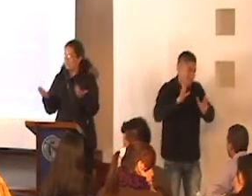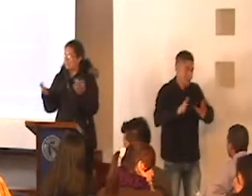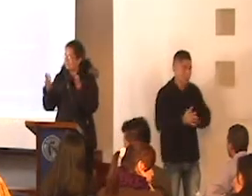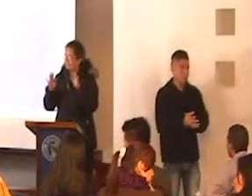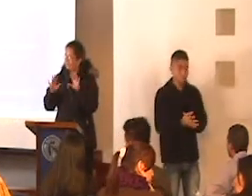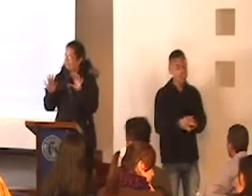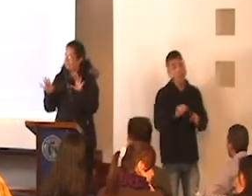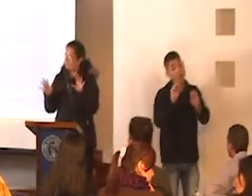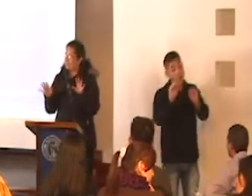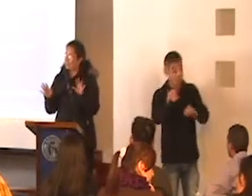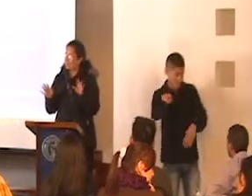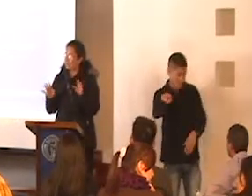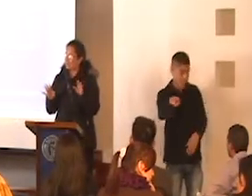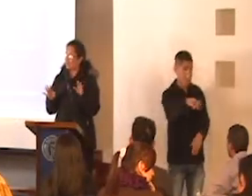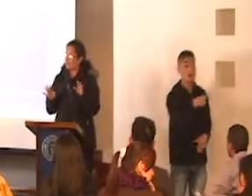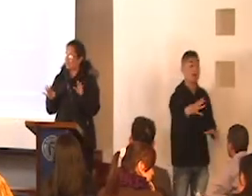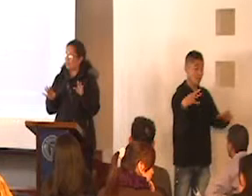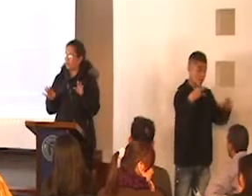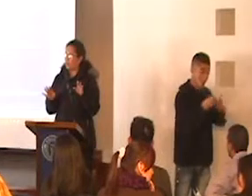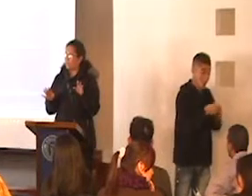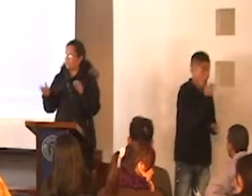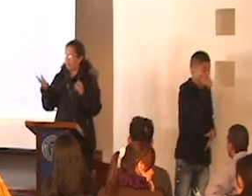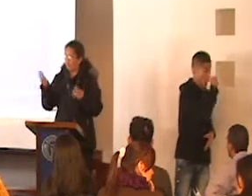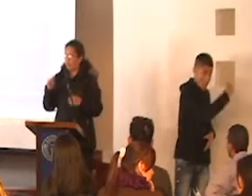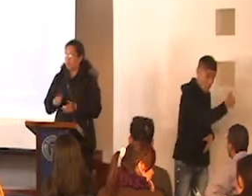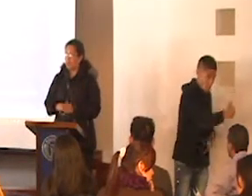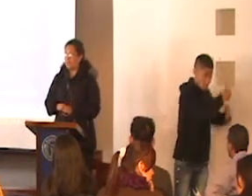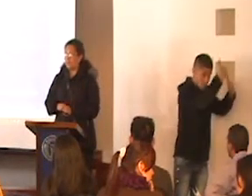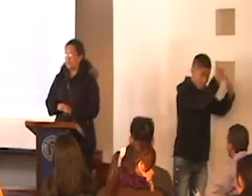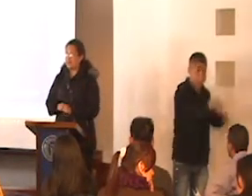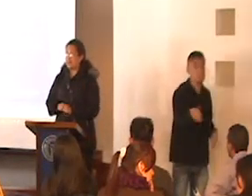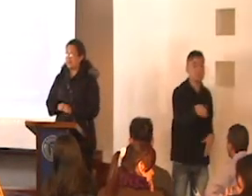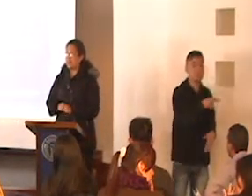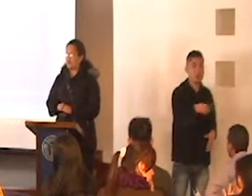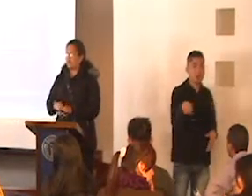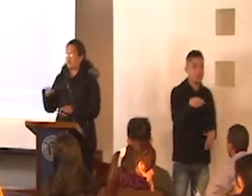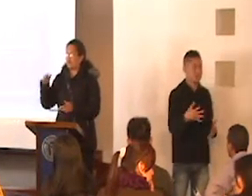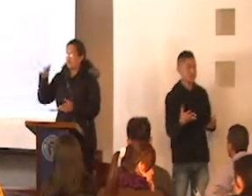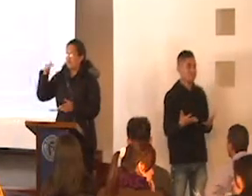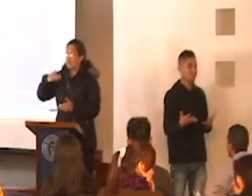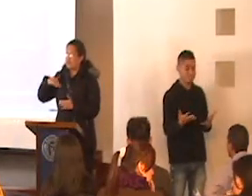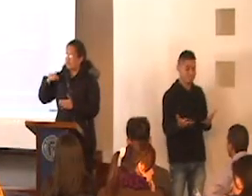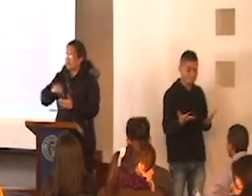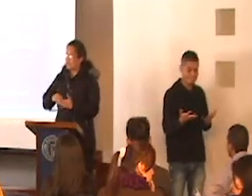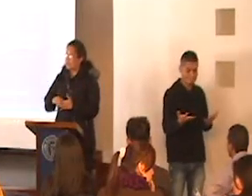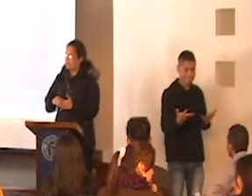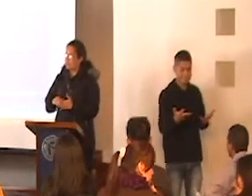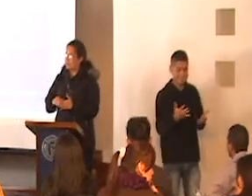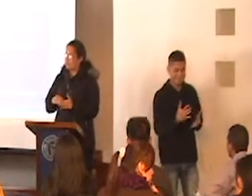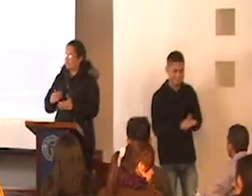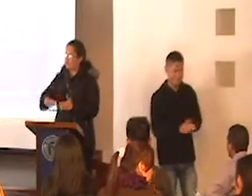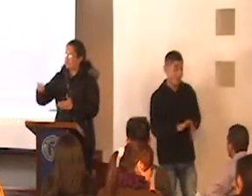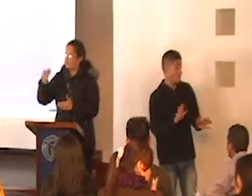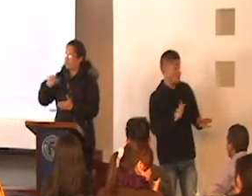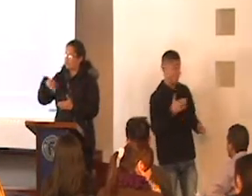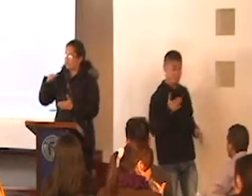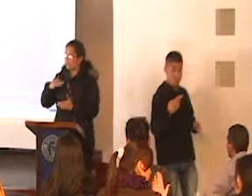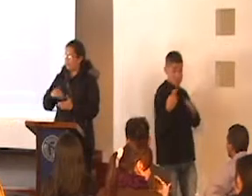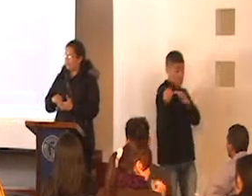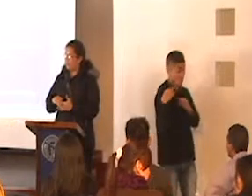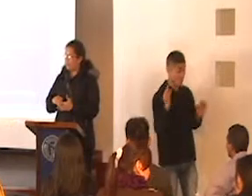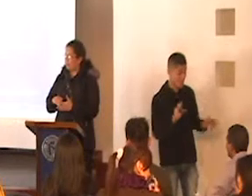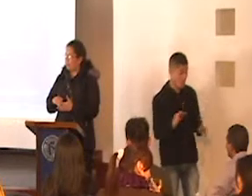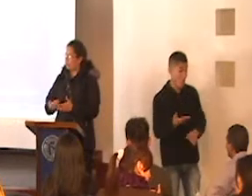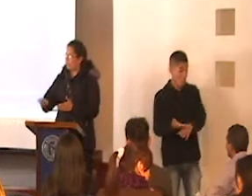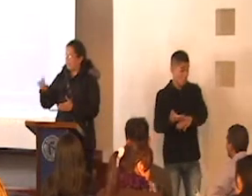cuando se les dice que tienen que empezar a hacer adaptaciones curriculares, ocurre lo que les estaba comentando hace un momento. Eso no es responsabilidad mía, yo